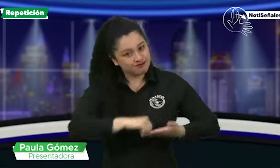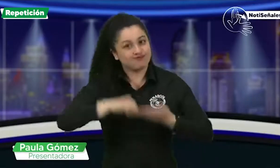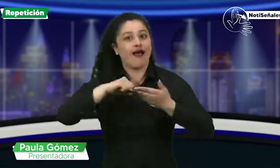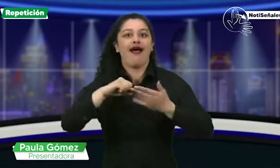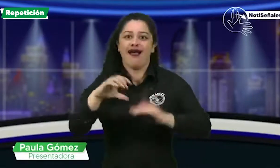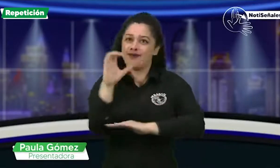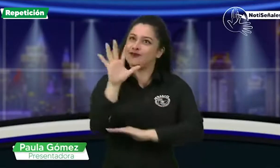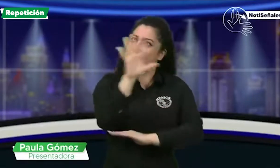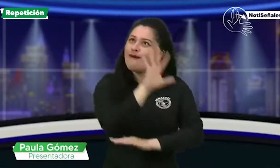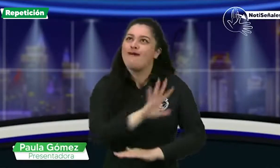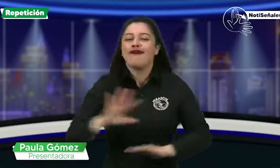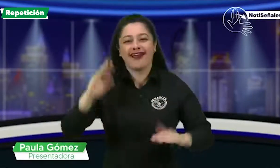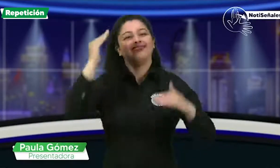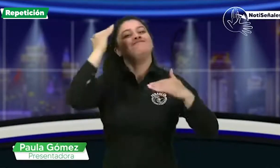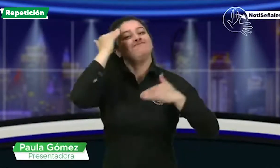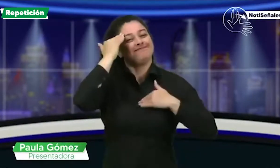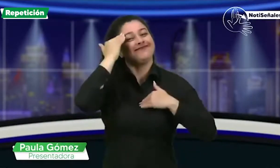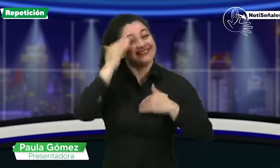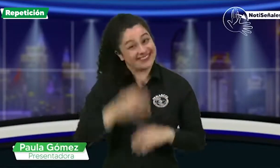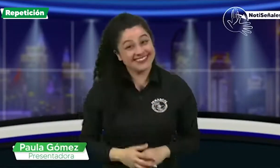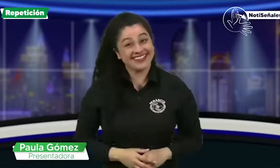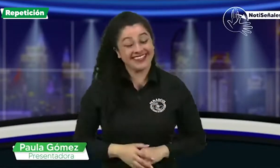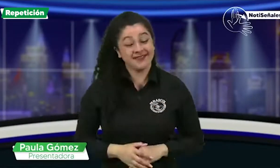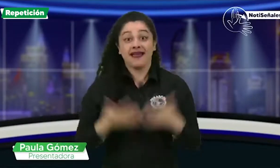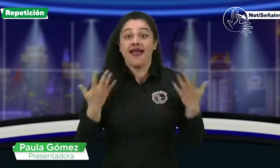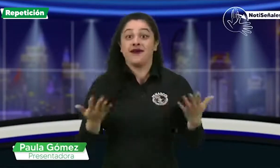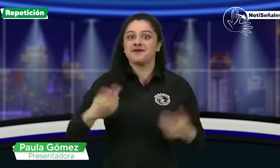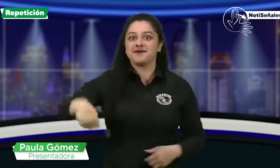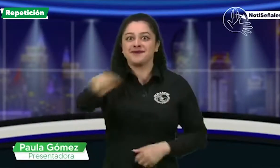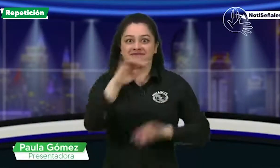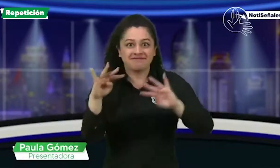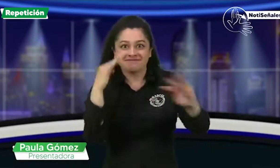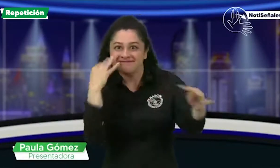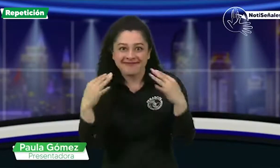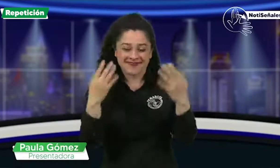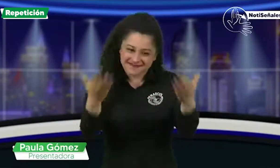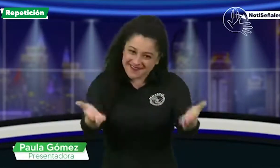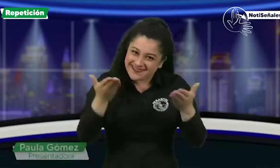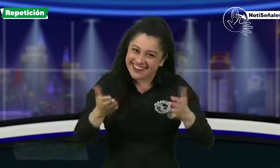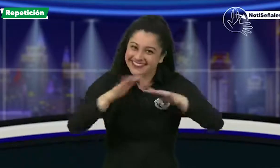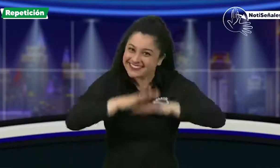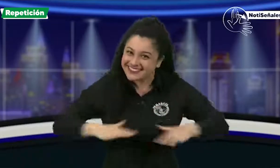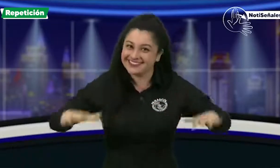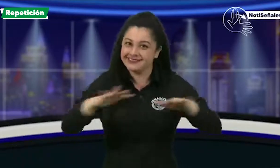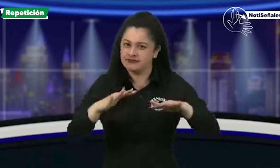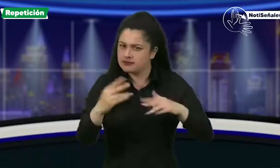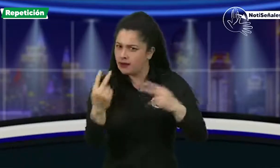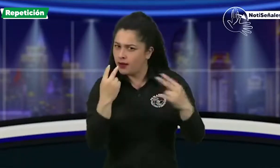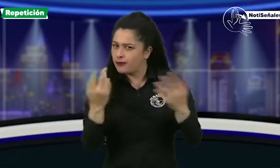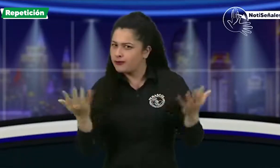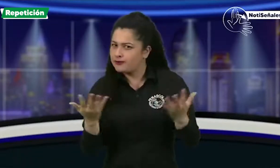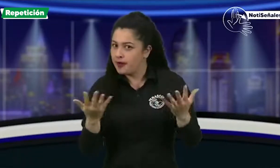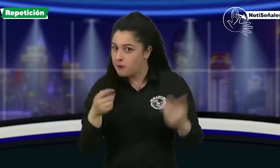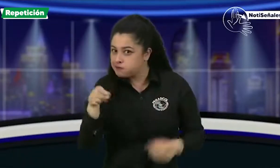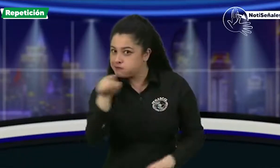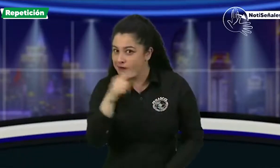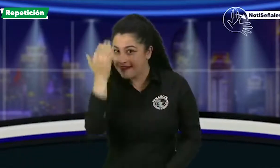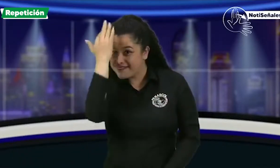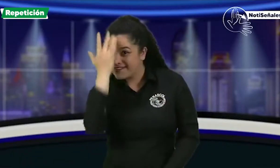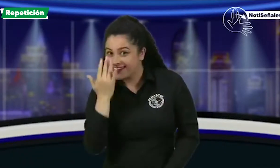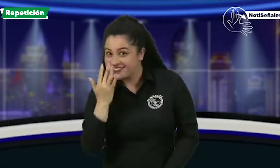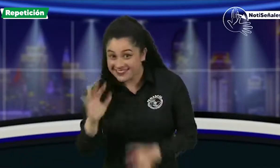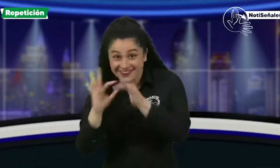noticiero para las personas sordas y el reconocimiento de sus derechos y la toma de conciencia. Ahora le damos la bienvenida a todas las personas que